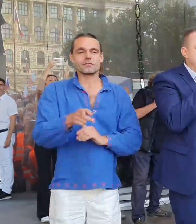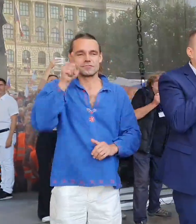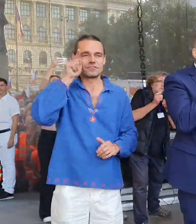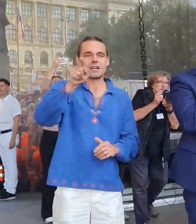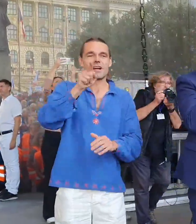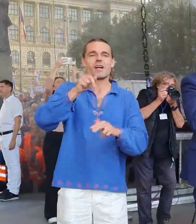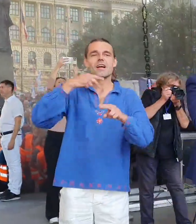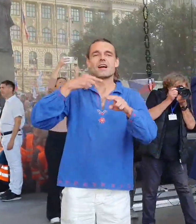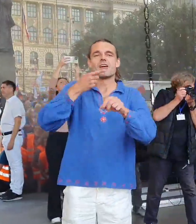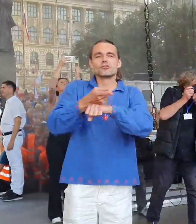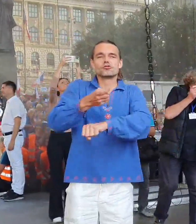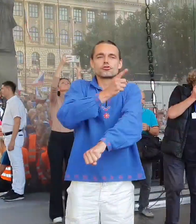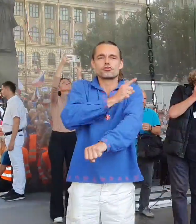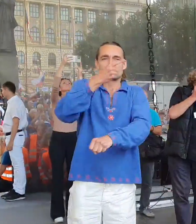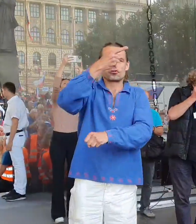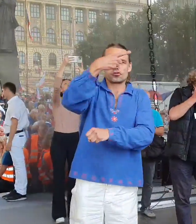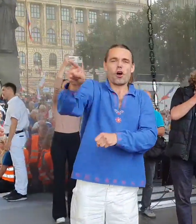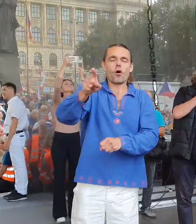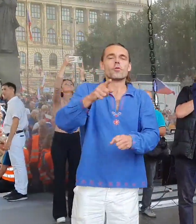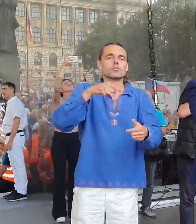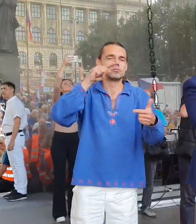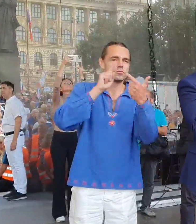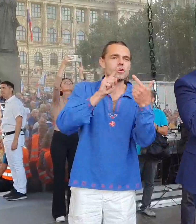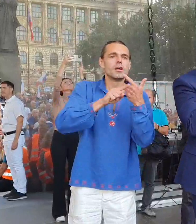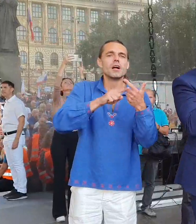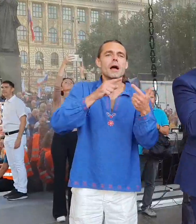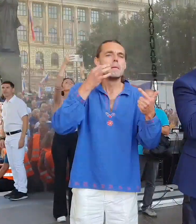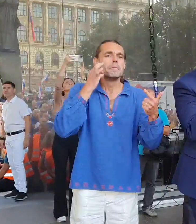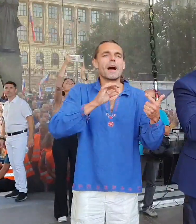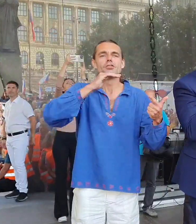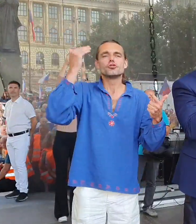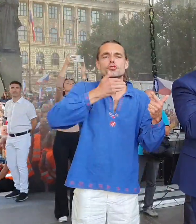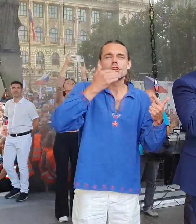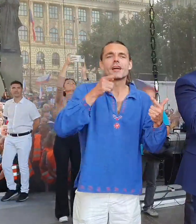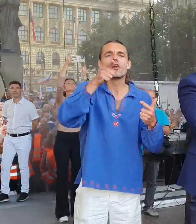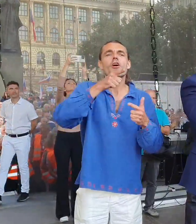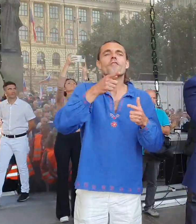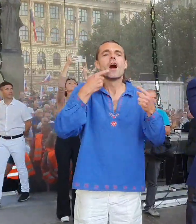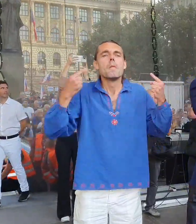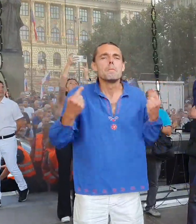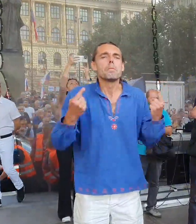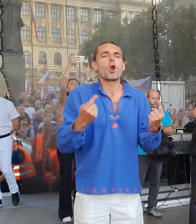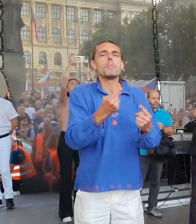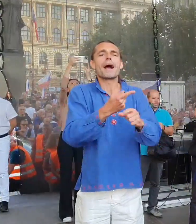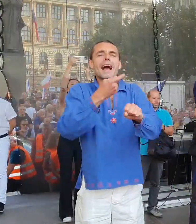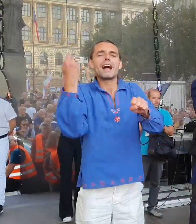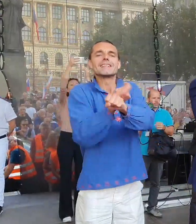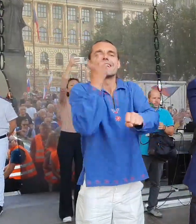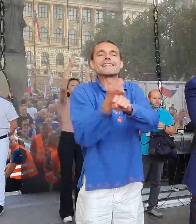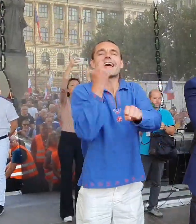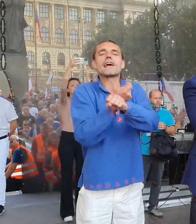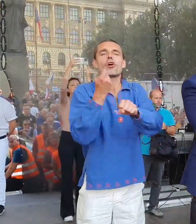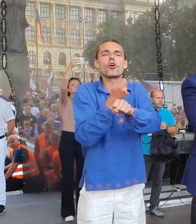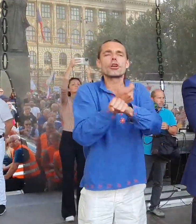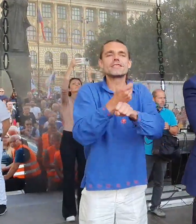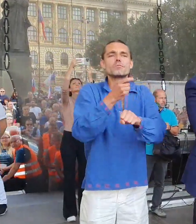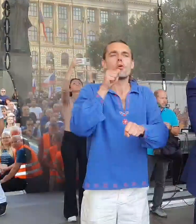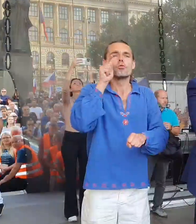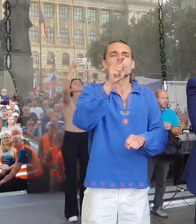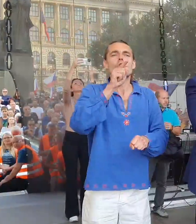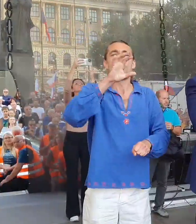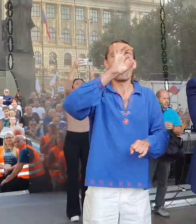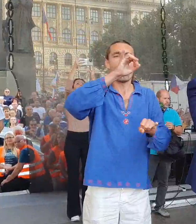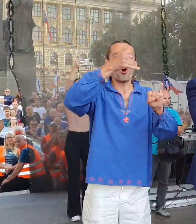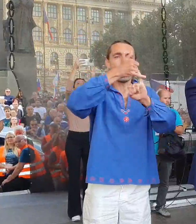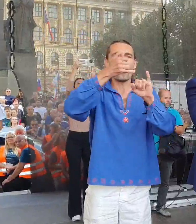Já viním Janu Černochovou z podpory a propagace terorismu, protože jako jediná ze všech zemí